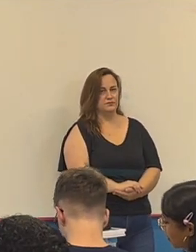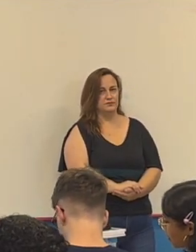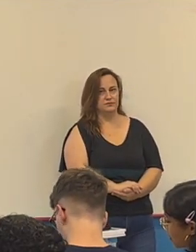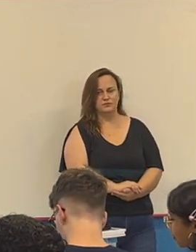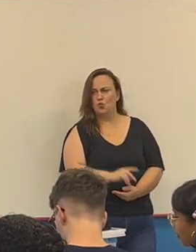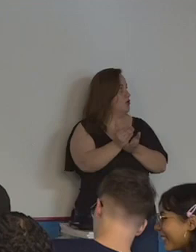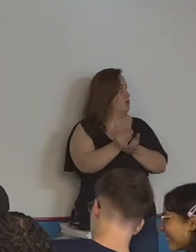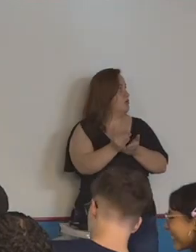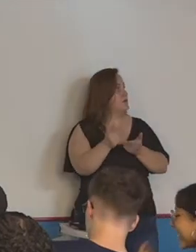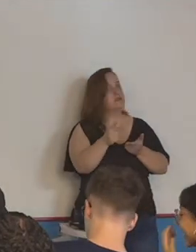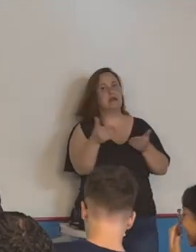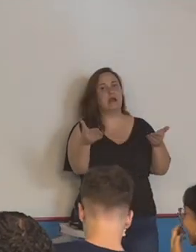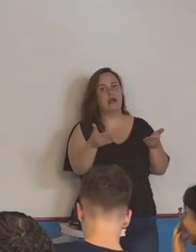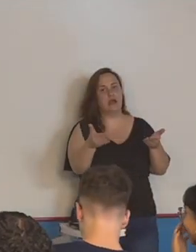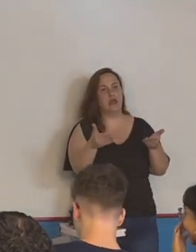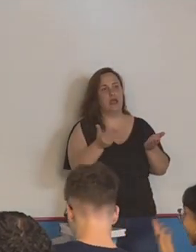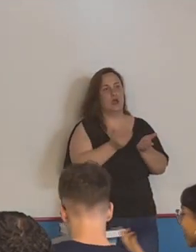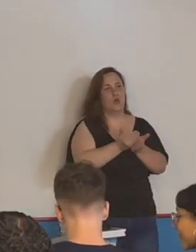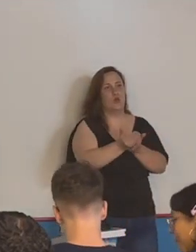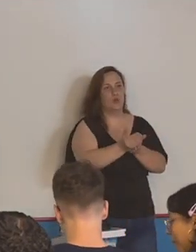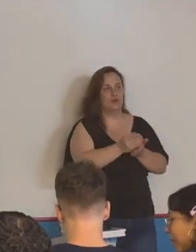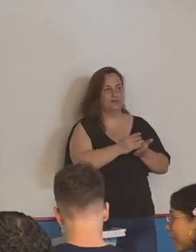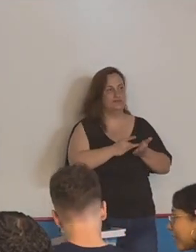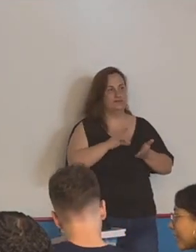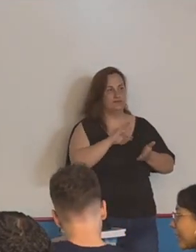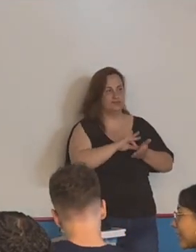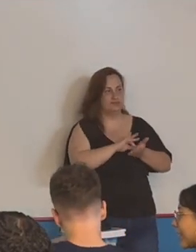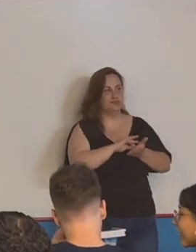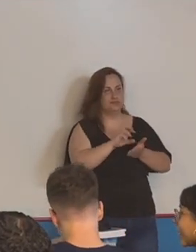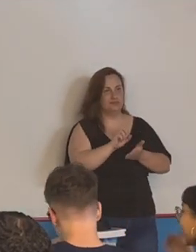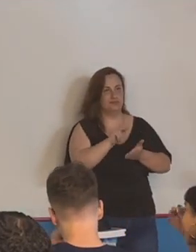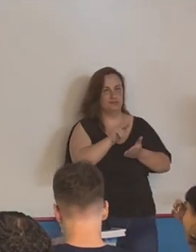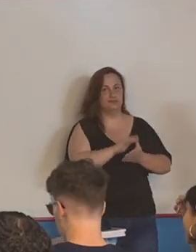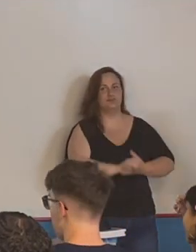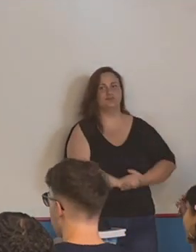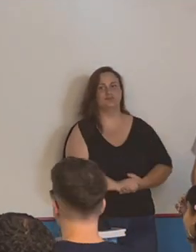Qual que é? Então vamos lá.